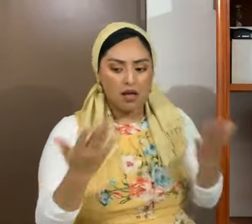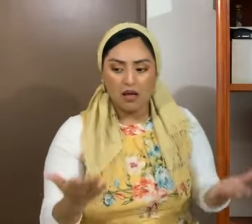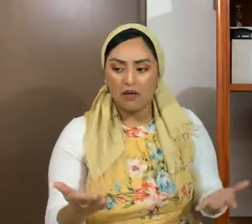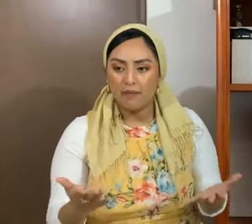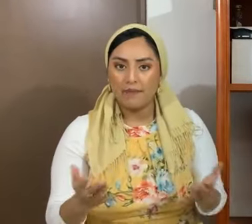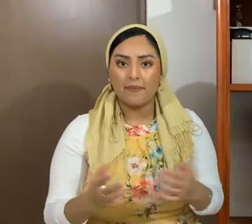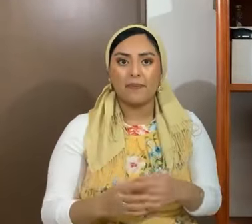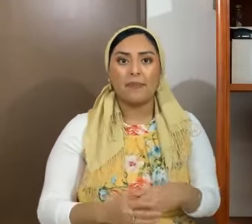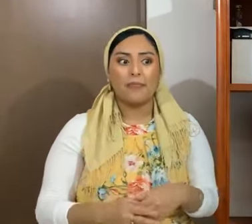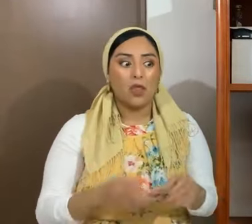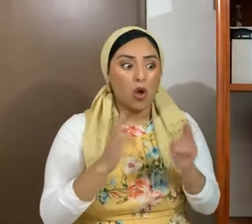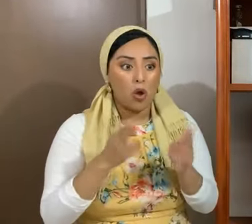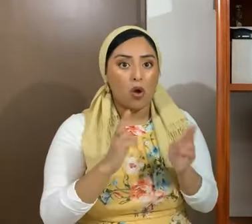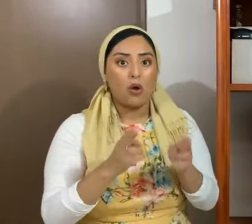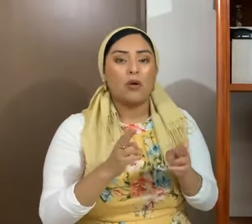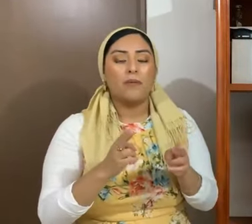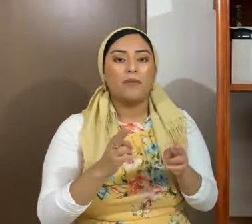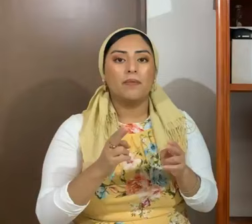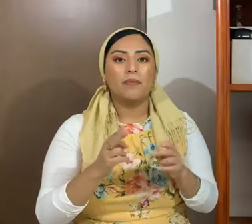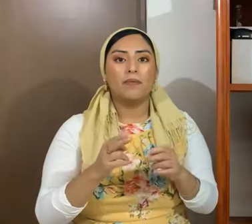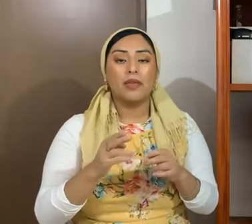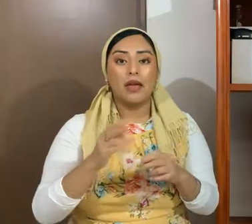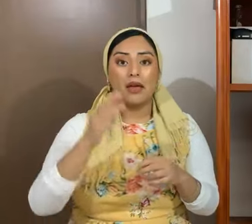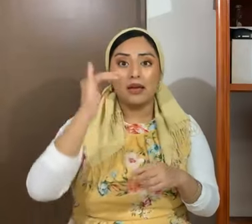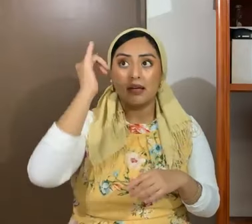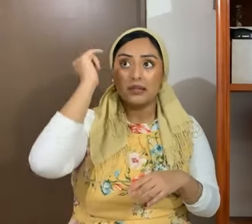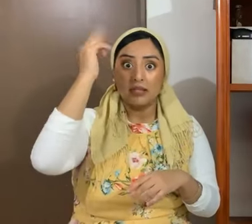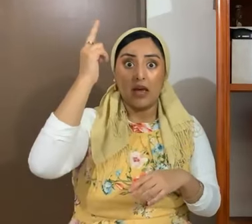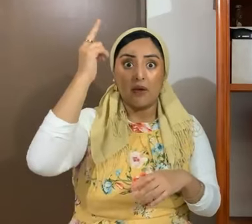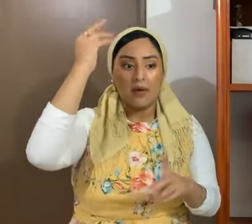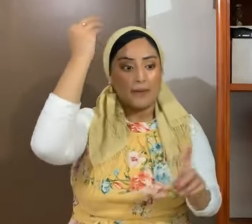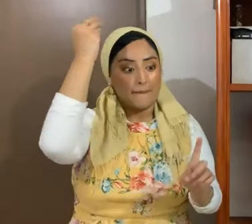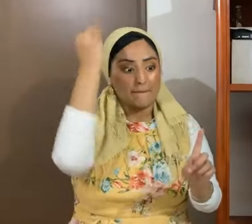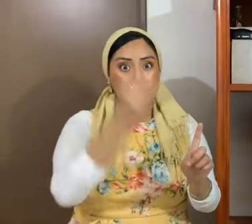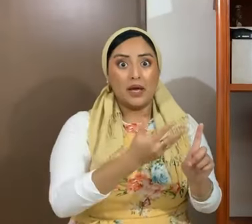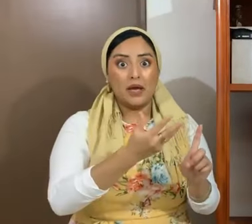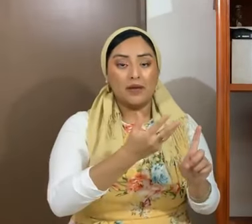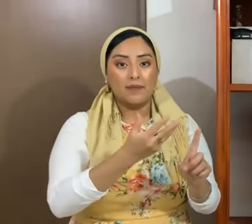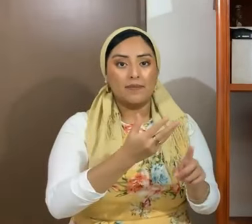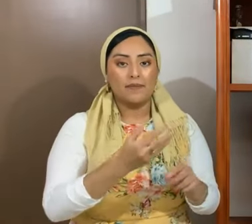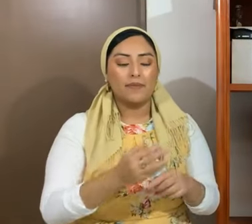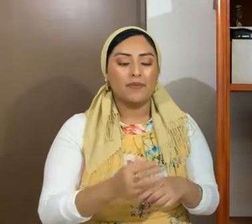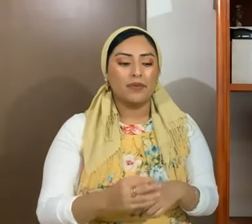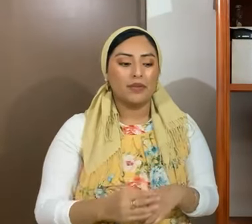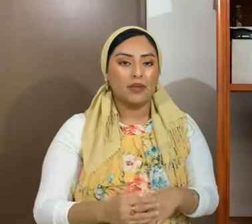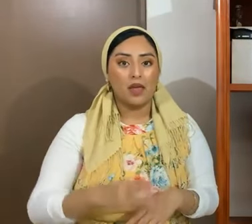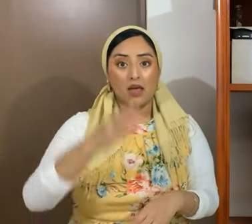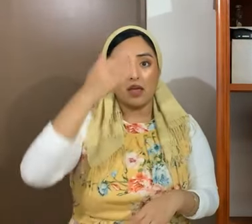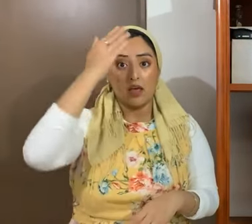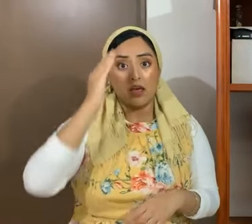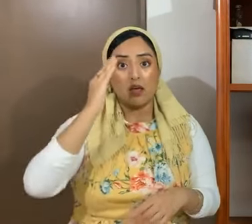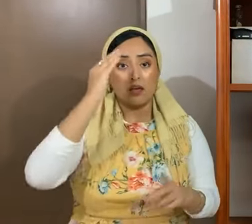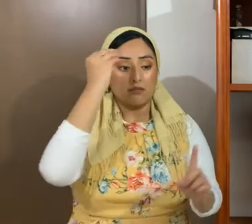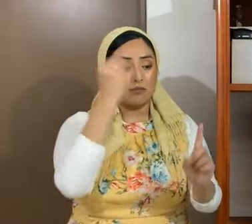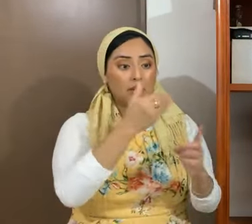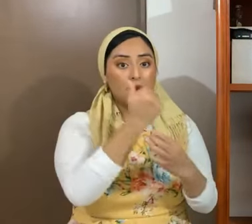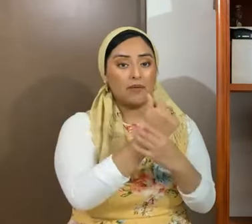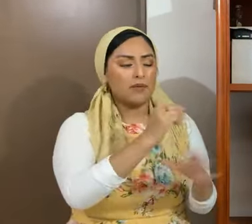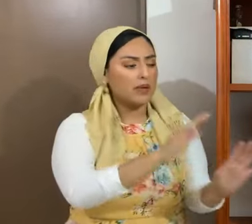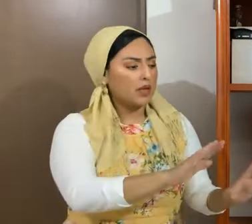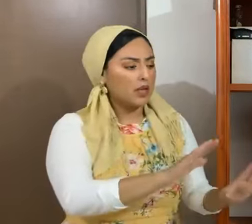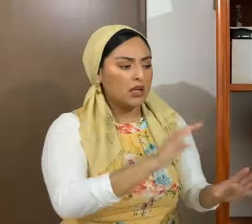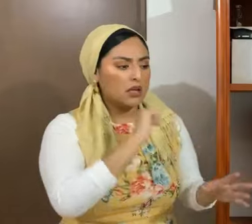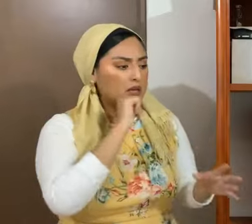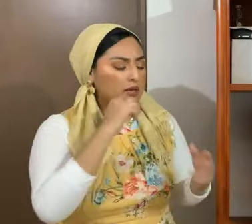Y entonces rápido entra el respaldo de Yahweh para Sara. Entonces dijo Elohim a Abraham, no te